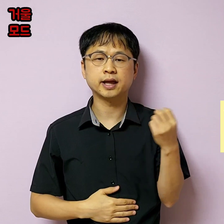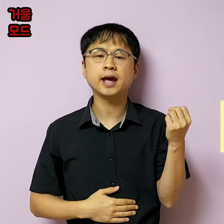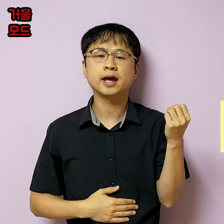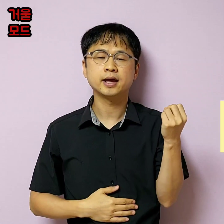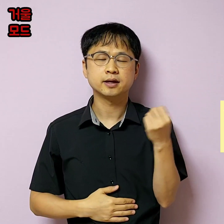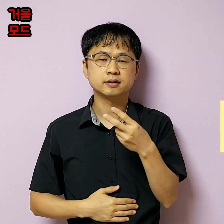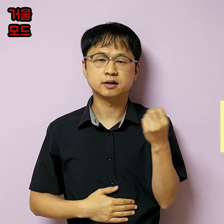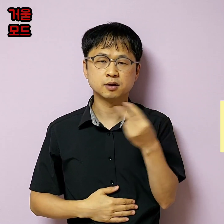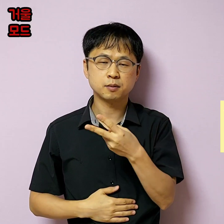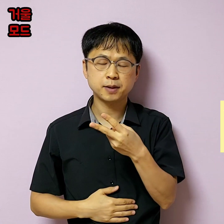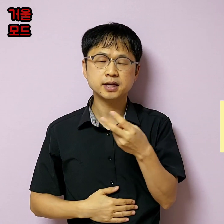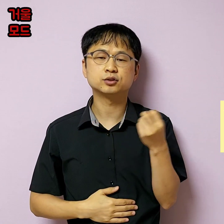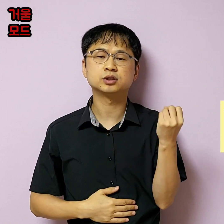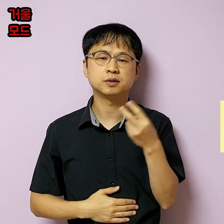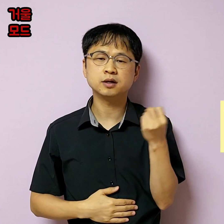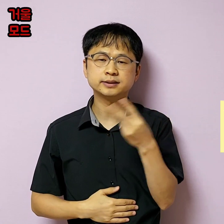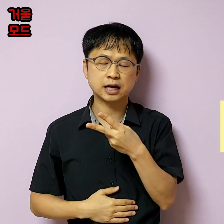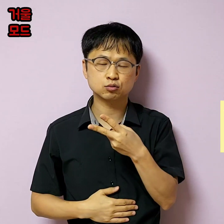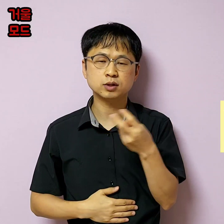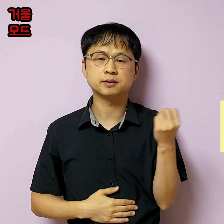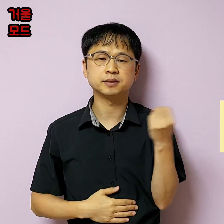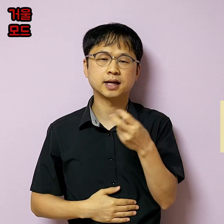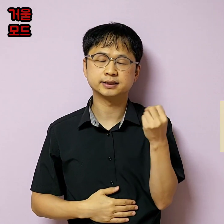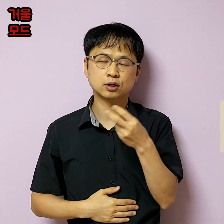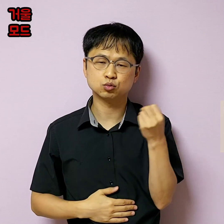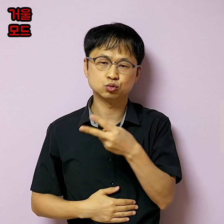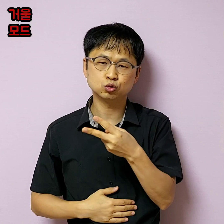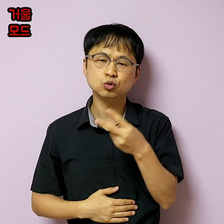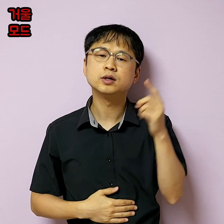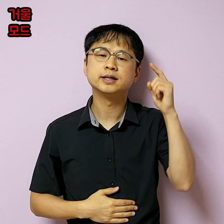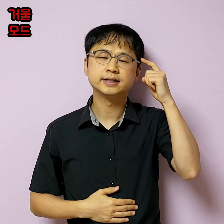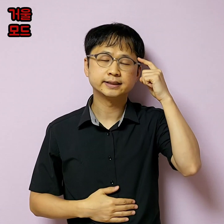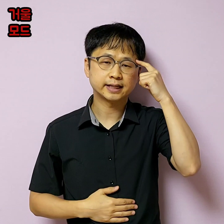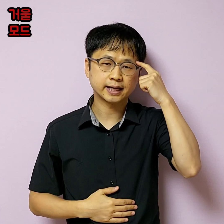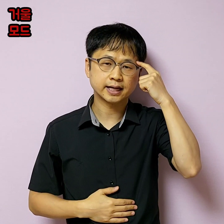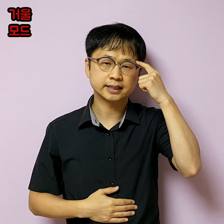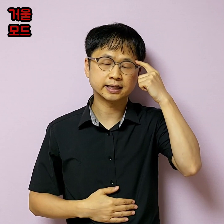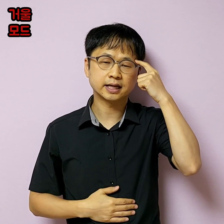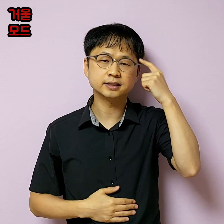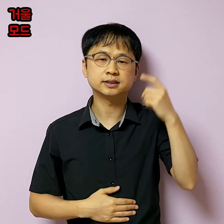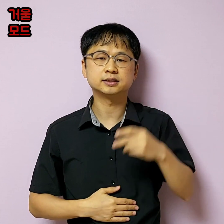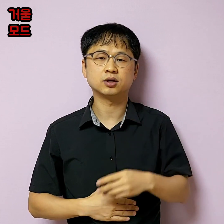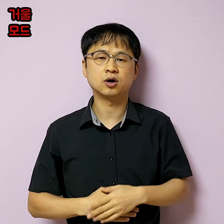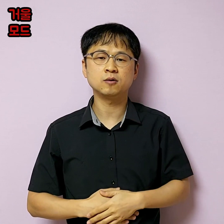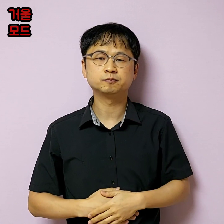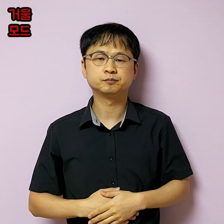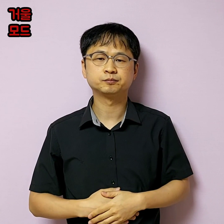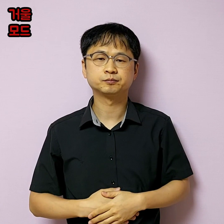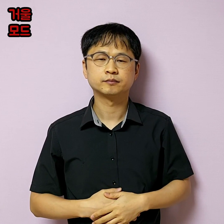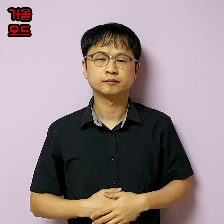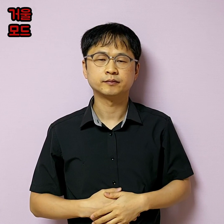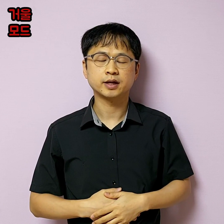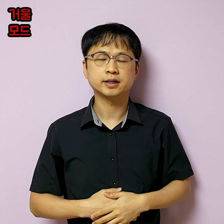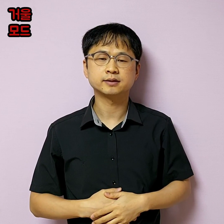되는데, 이걸 여러 번 빨리 해주시면 자꾸가 됩니다. 자꾸 생각이 난다는 뜻이죠. 네,